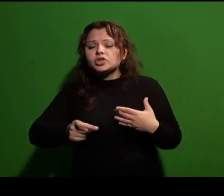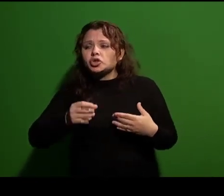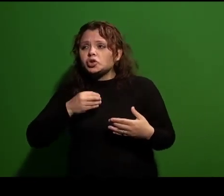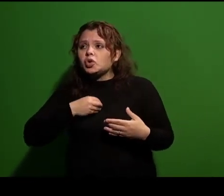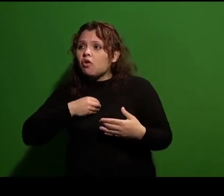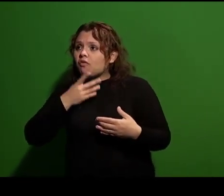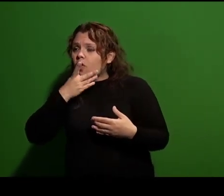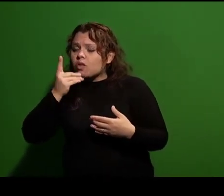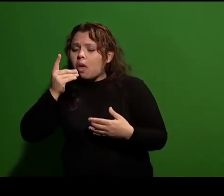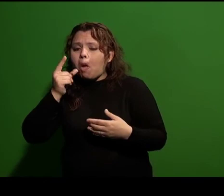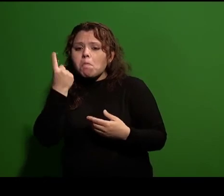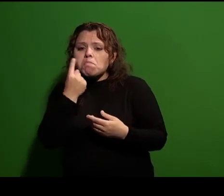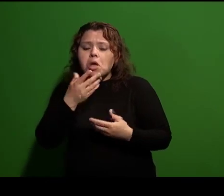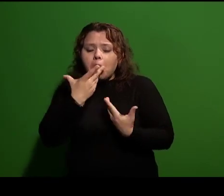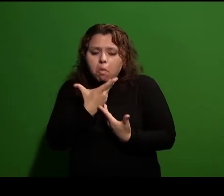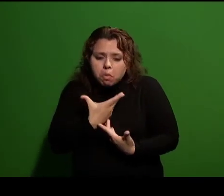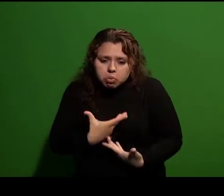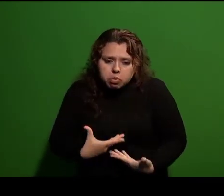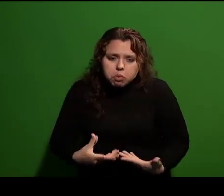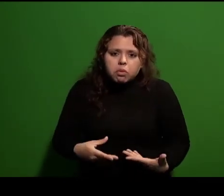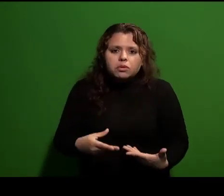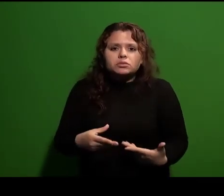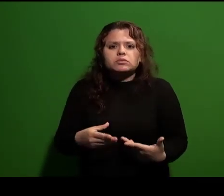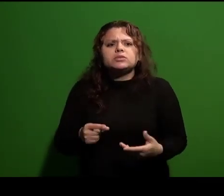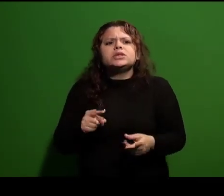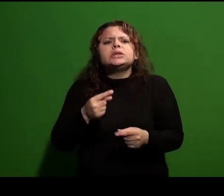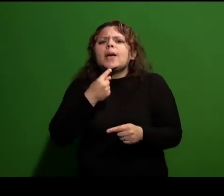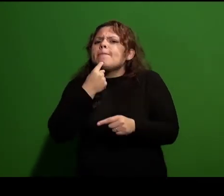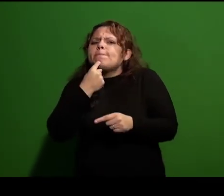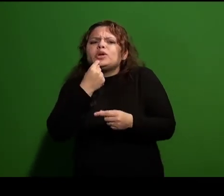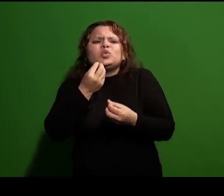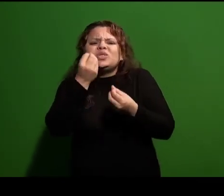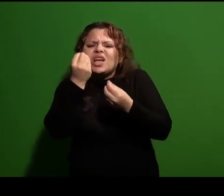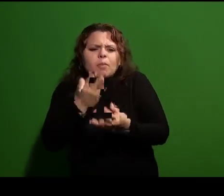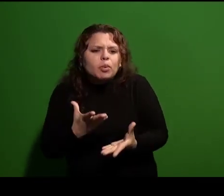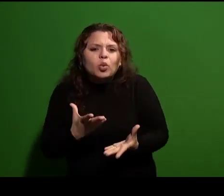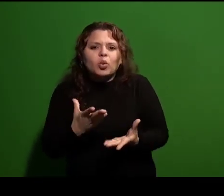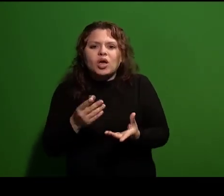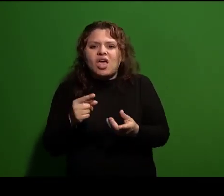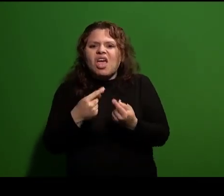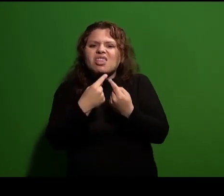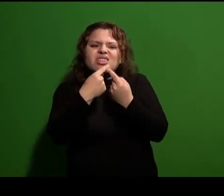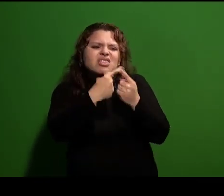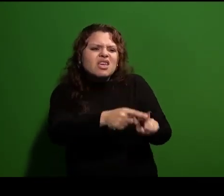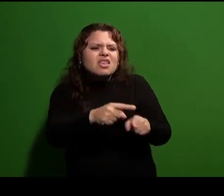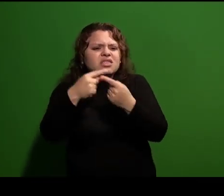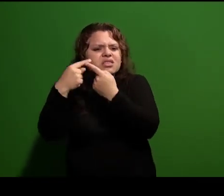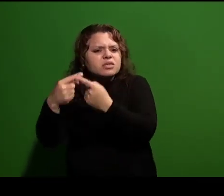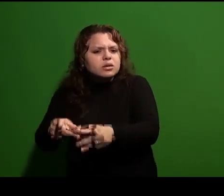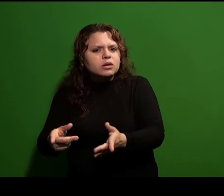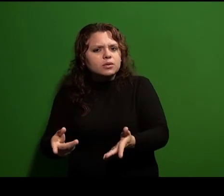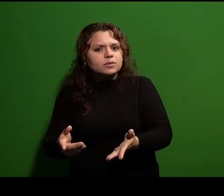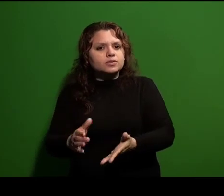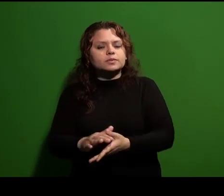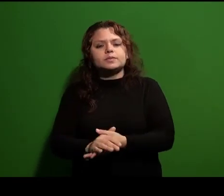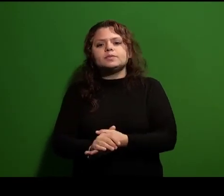tipos de personalidad diferentes? ¿O hay algo más profundo en ello? Si es así, ¿qué es?